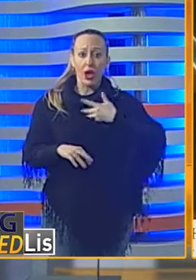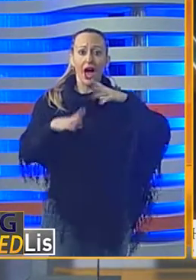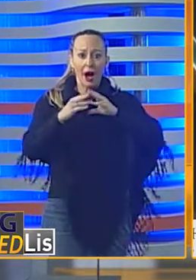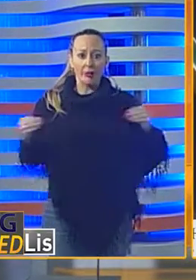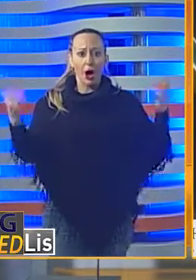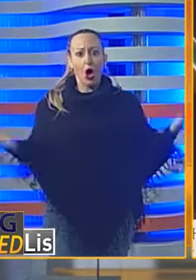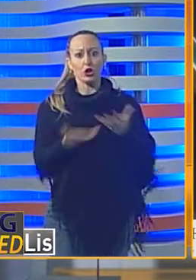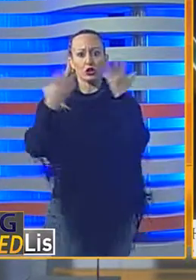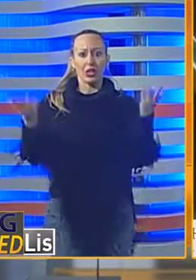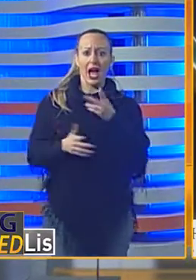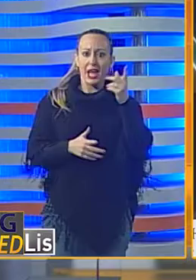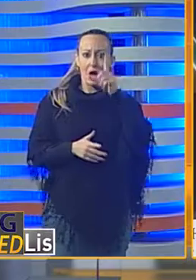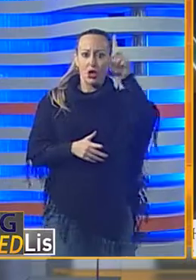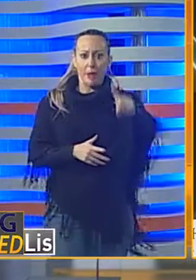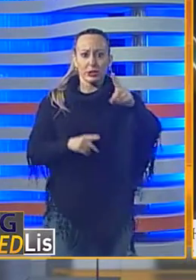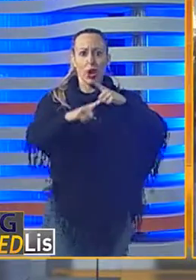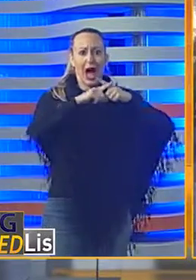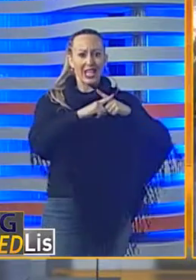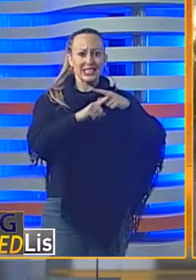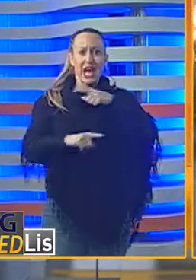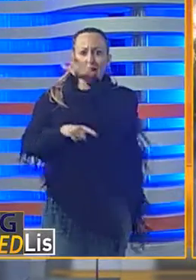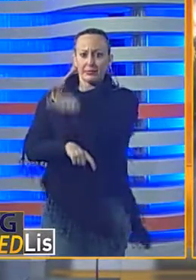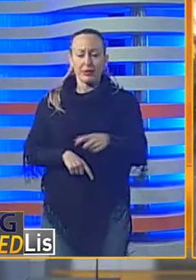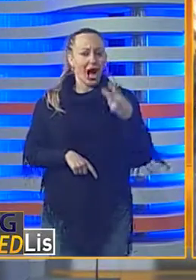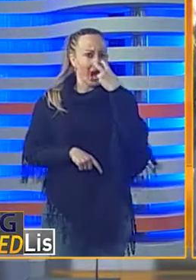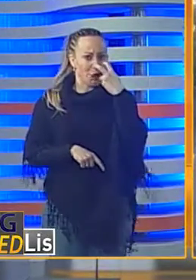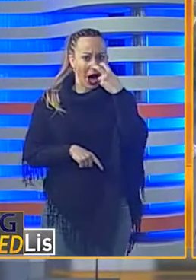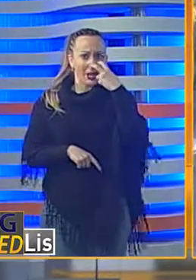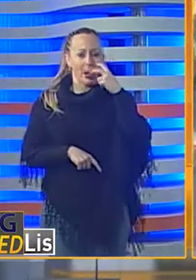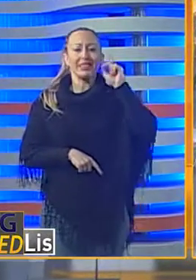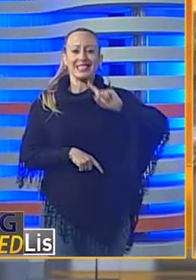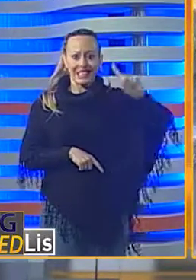due legali catanesi e un procacciatore di affari.